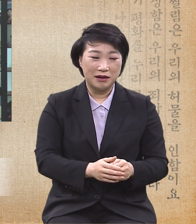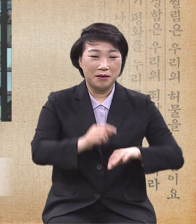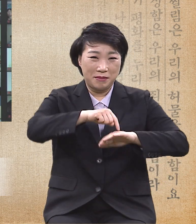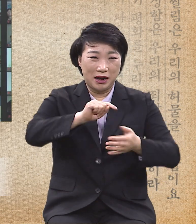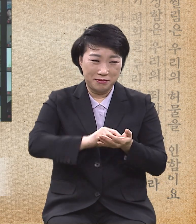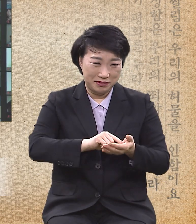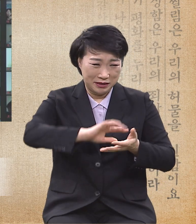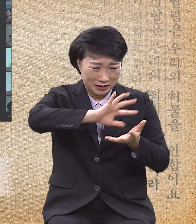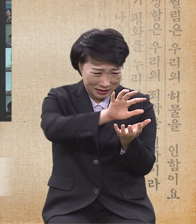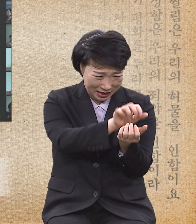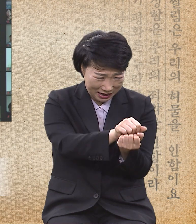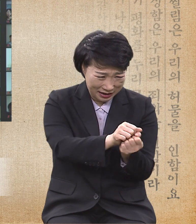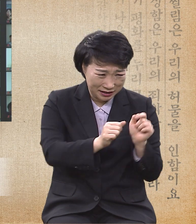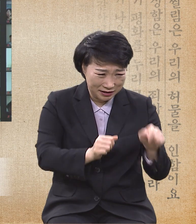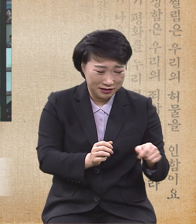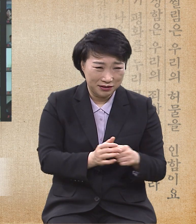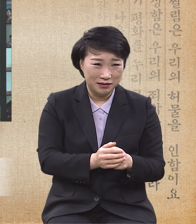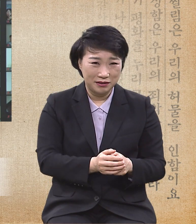마음을 쏟아